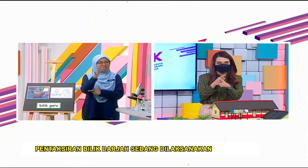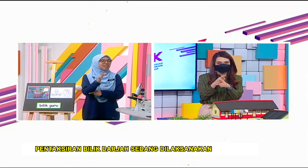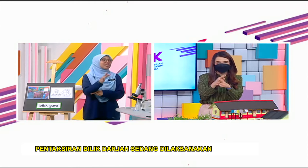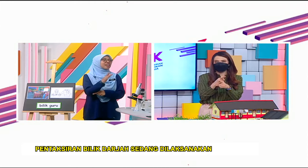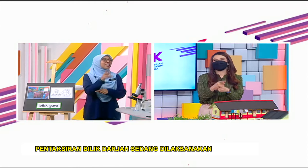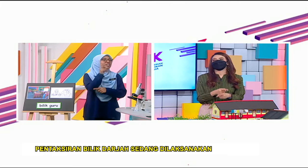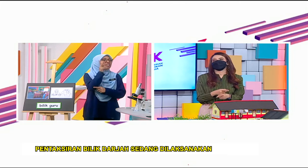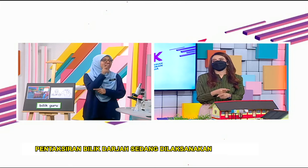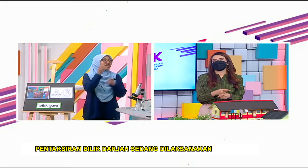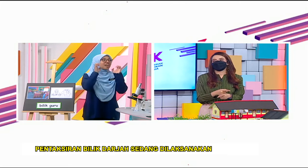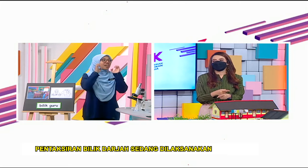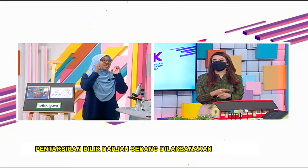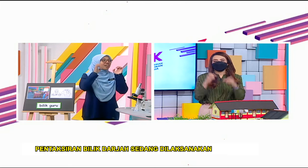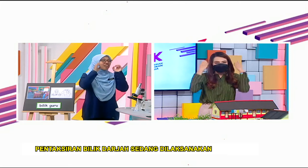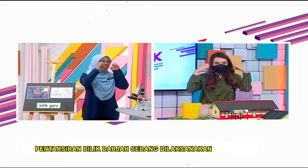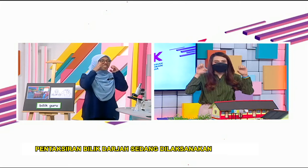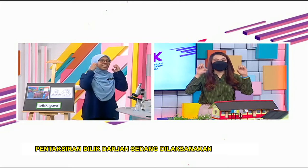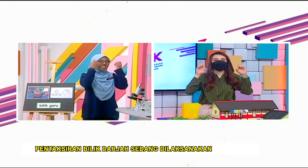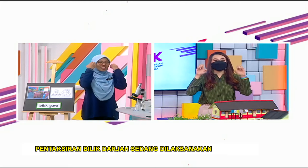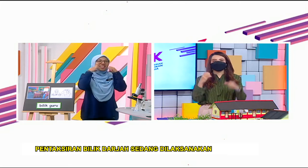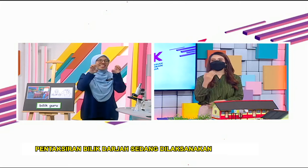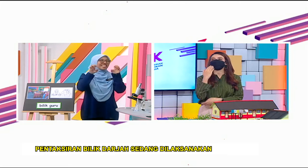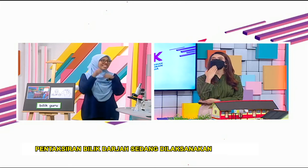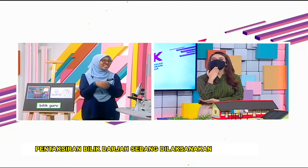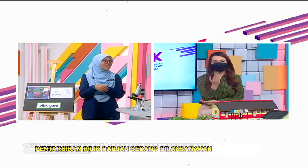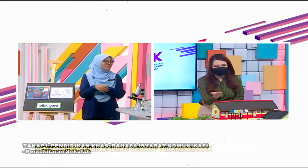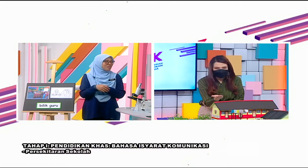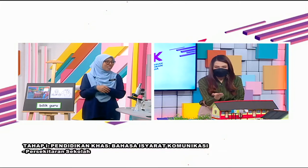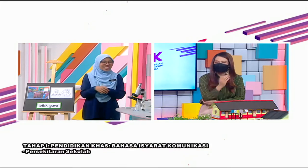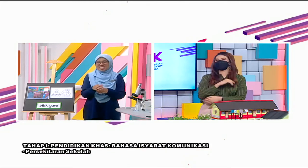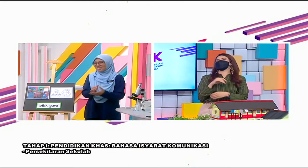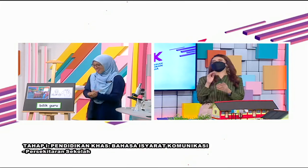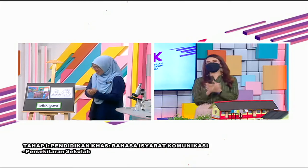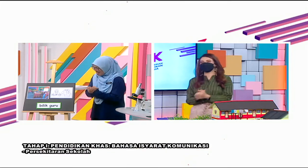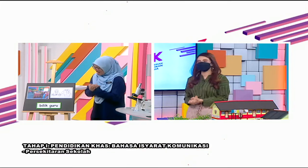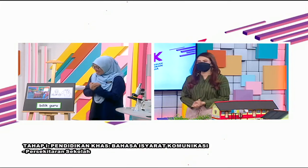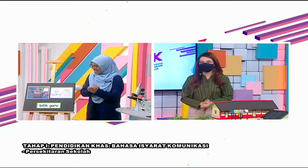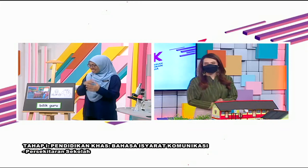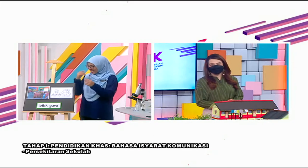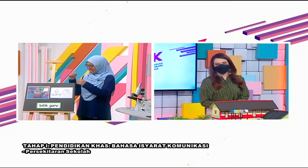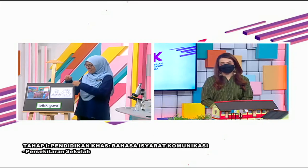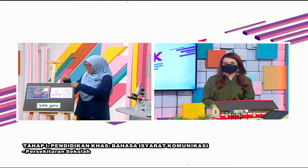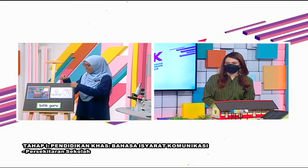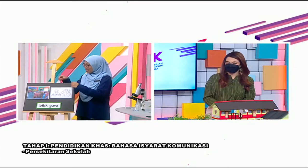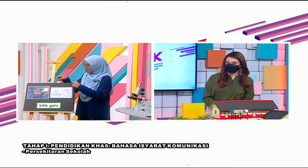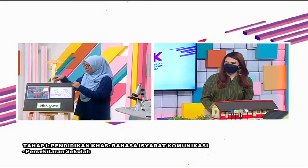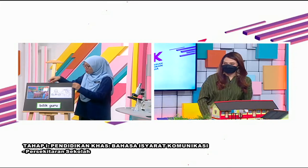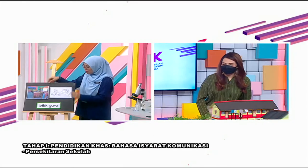Pandai Kak. Kak Eli. Kak Eli. Terima kasih. Okey, sekarang ni kita tengok yang kedua pula Kak